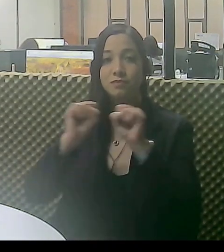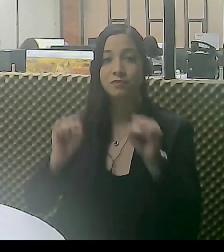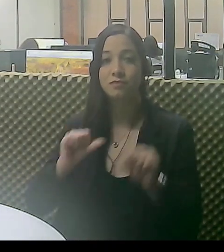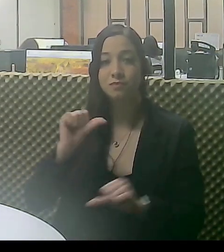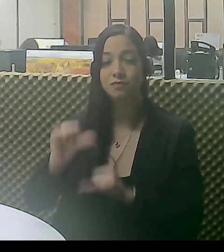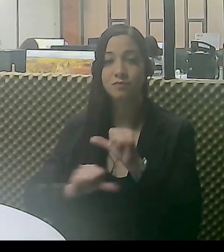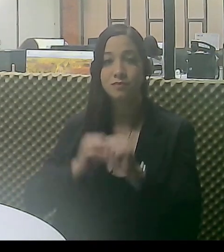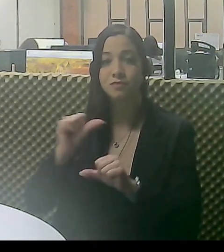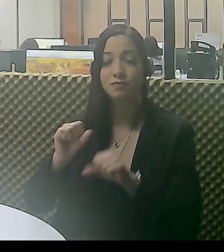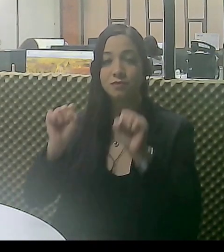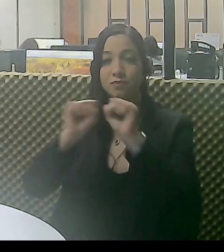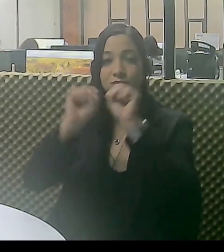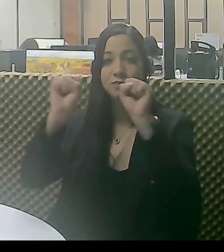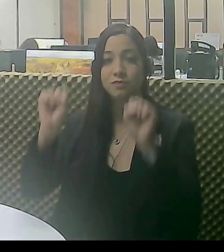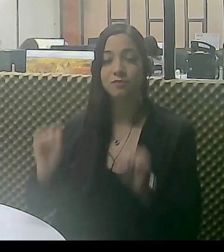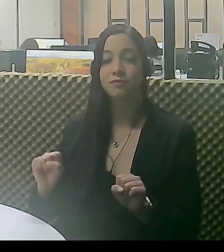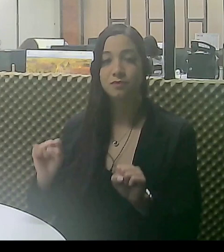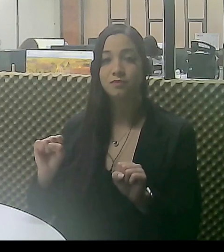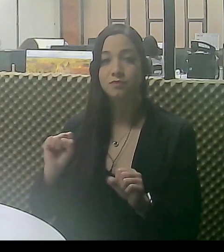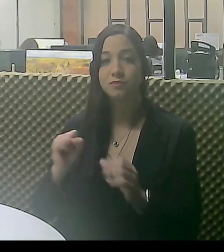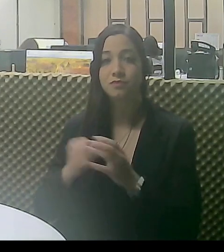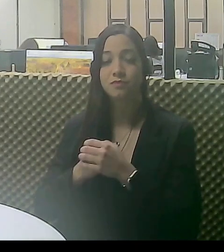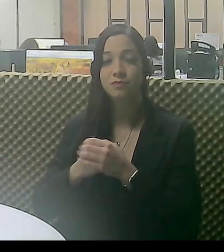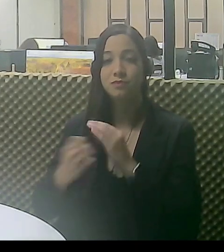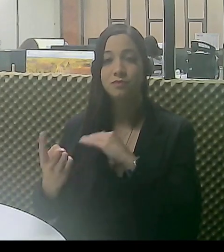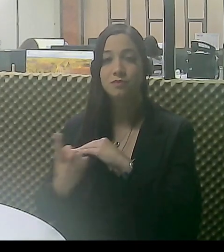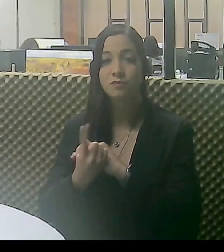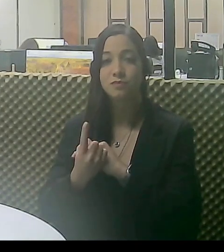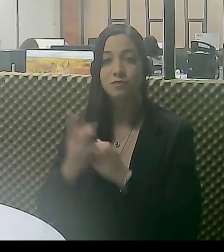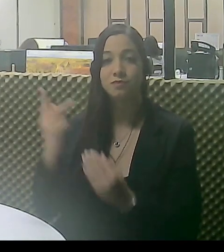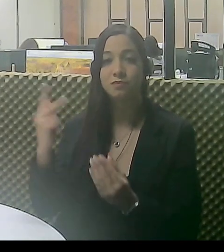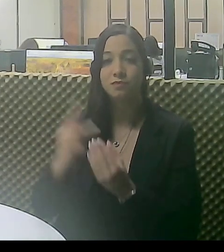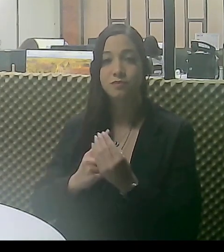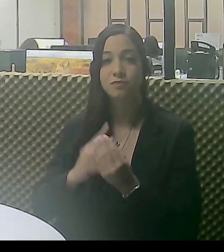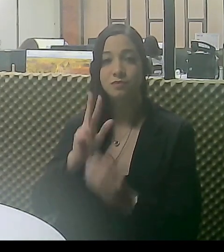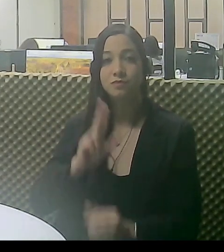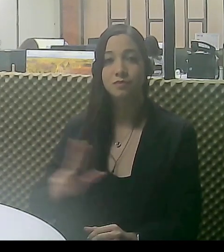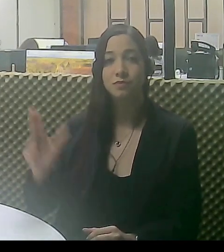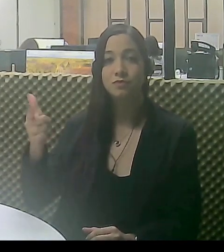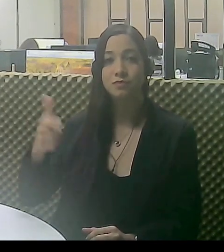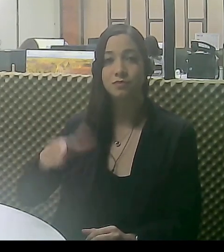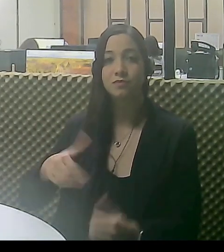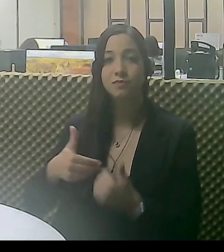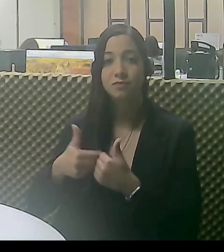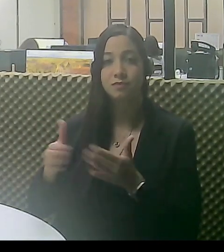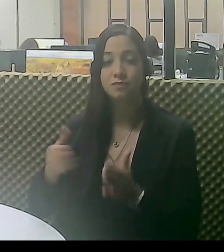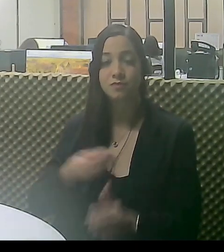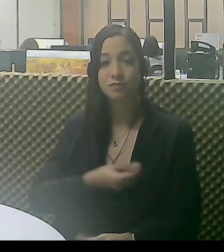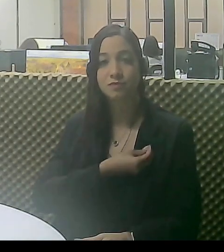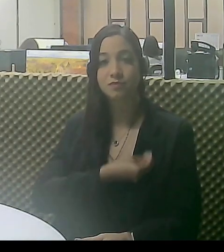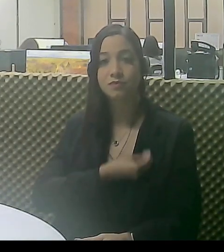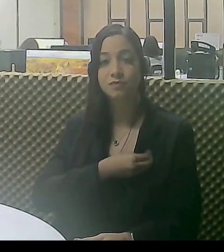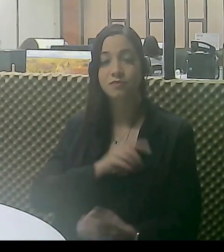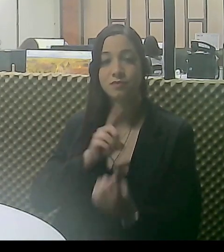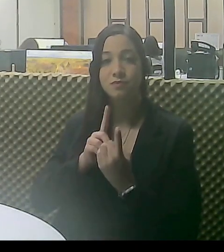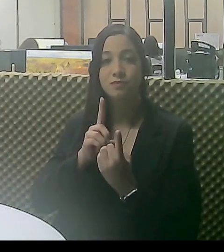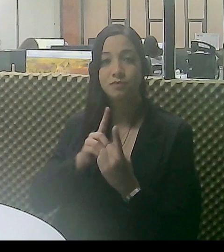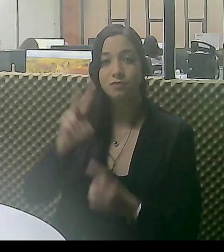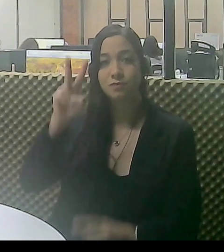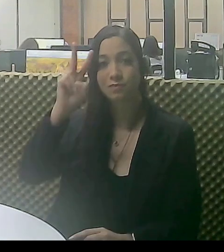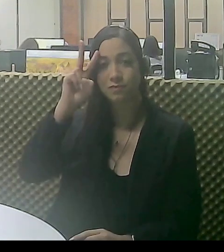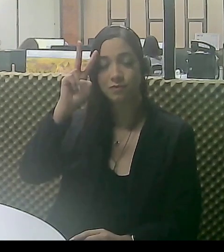a Superintendência de Proteção e Defesa do Consumidor, o Procon de Uberlândia, retomou os atendimentos presenciais nesta